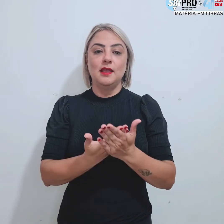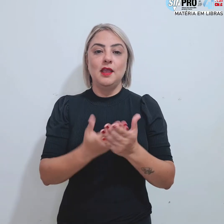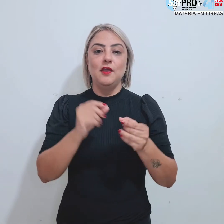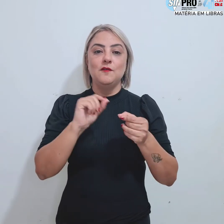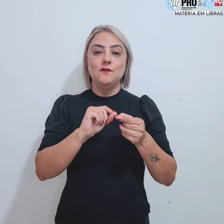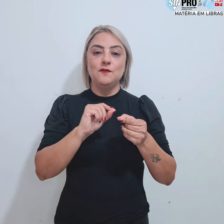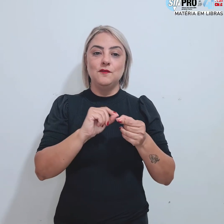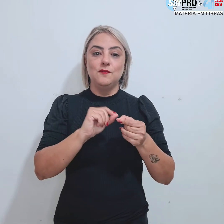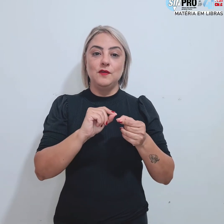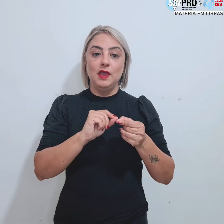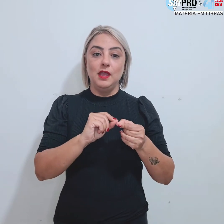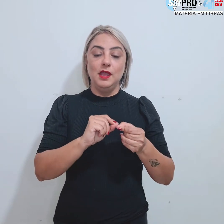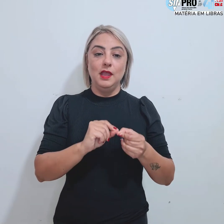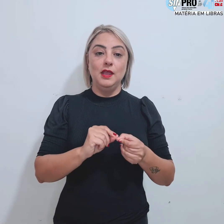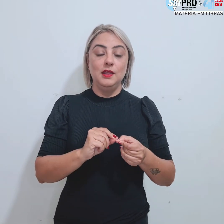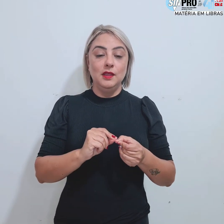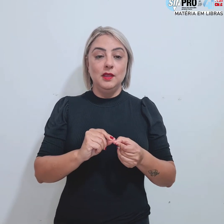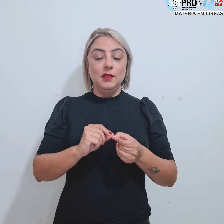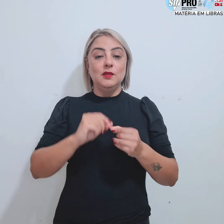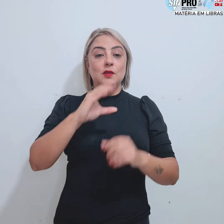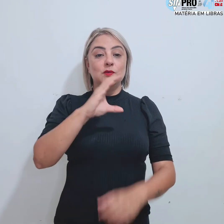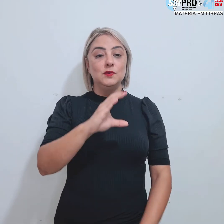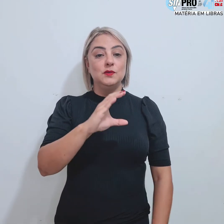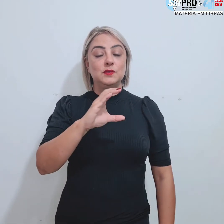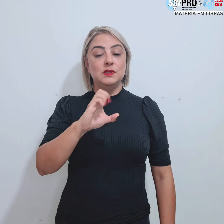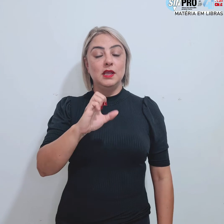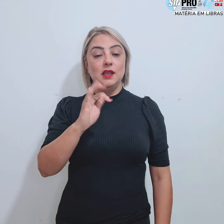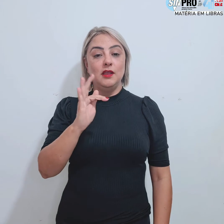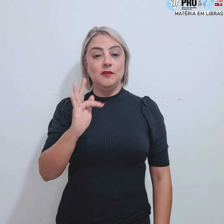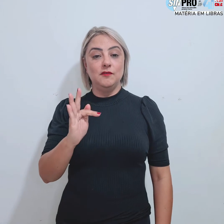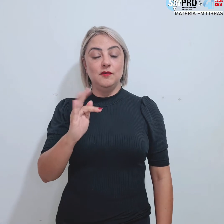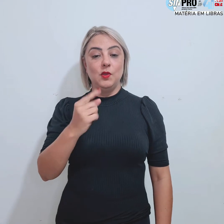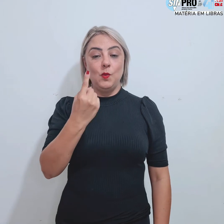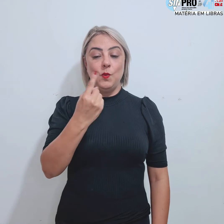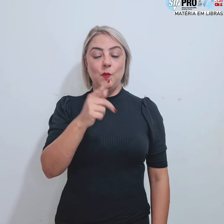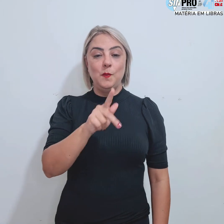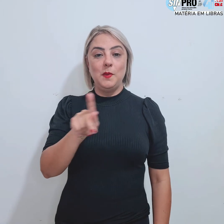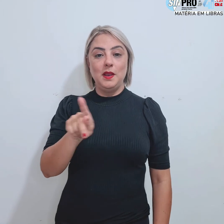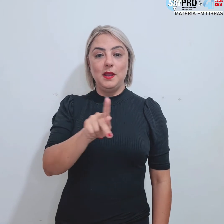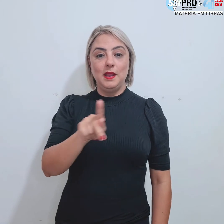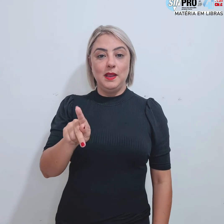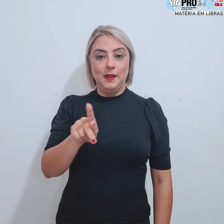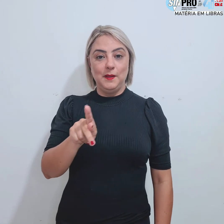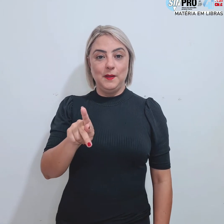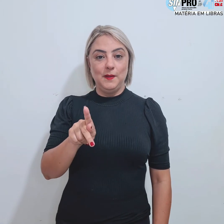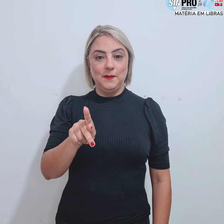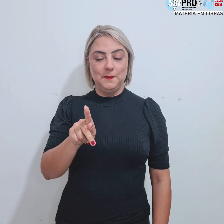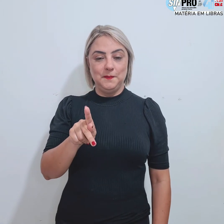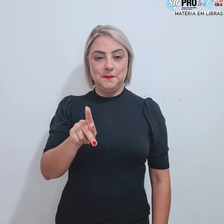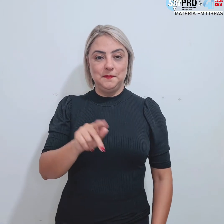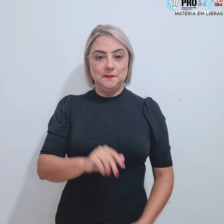realizado no Centro de Ensino Fundamental I de Planaltina, o Centrinho.